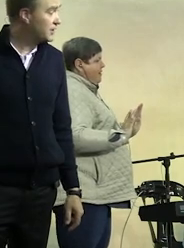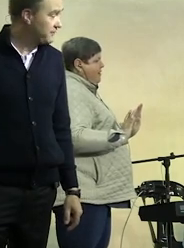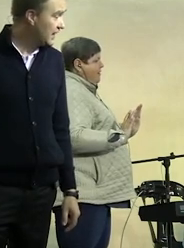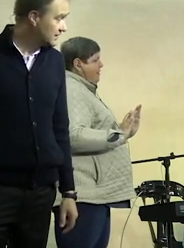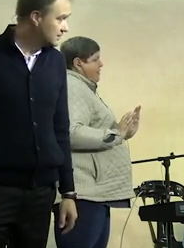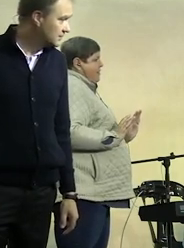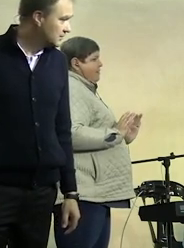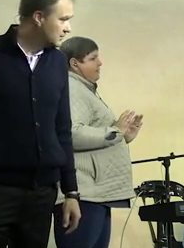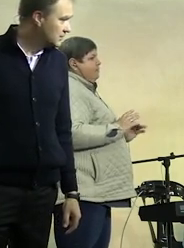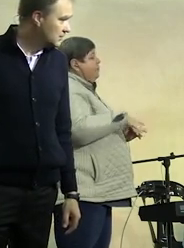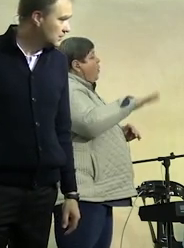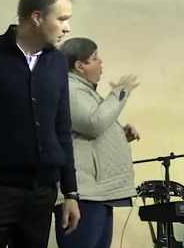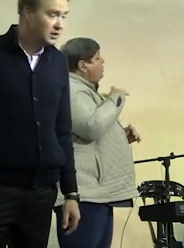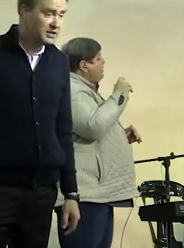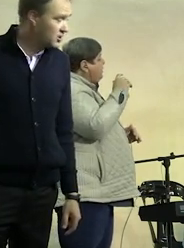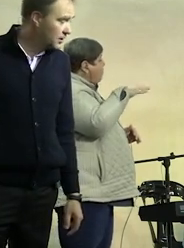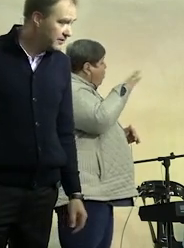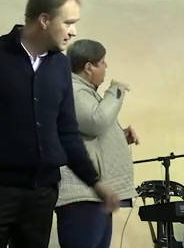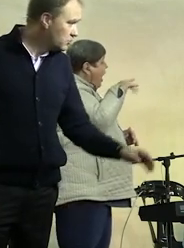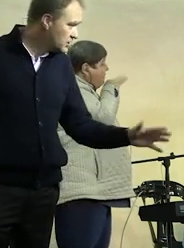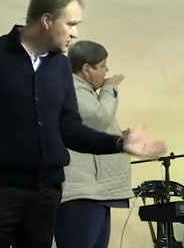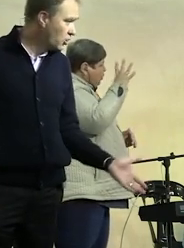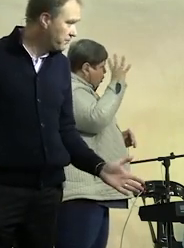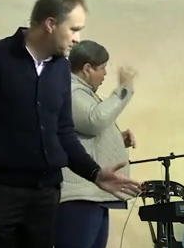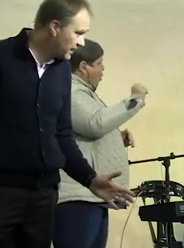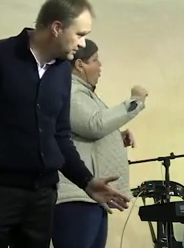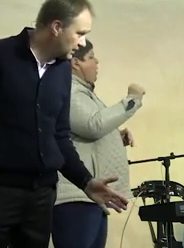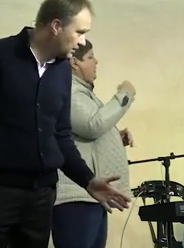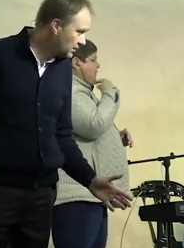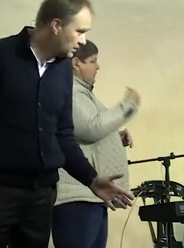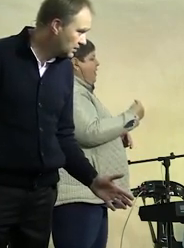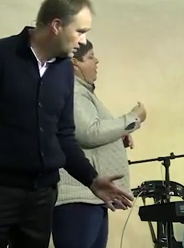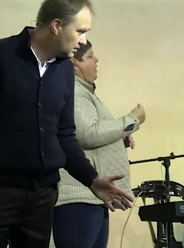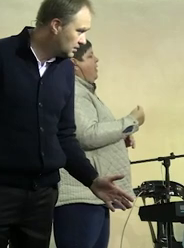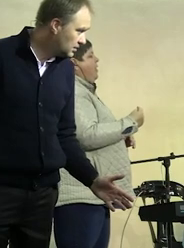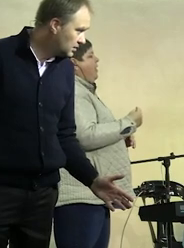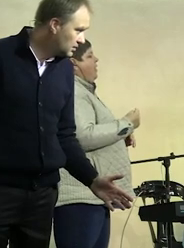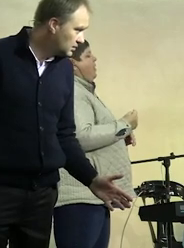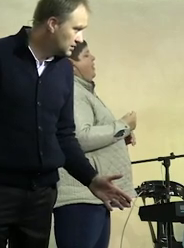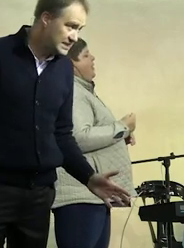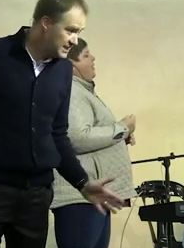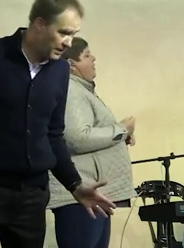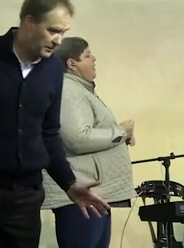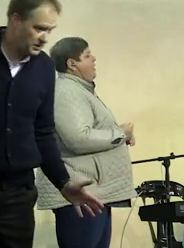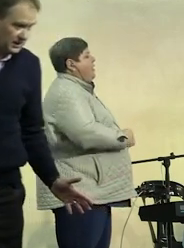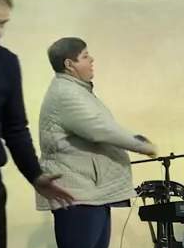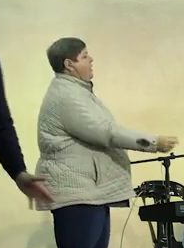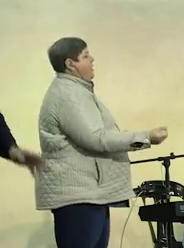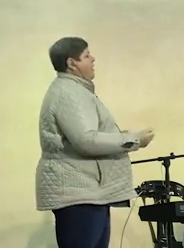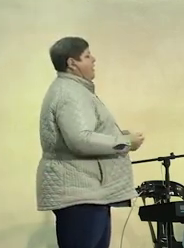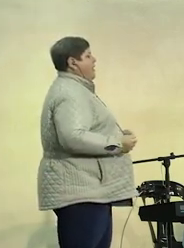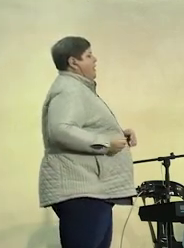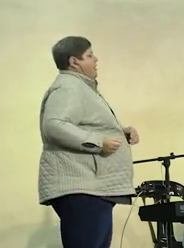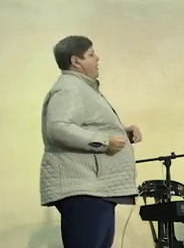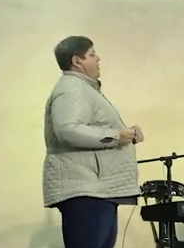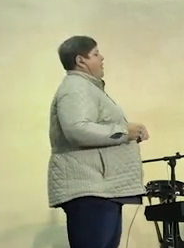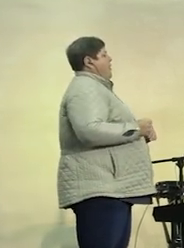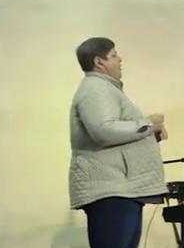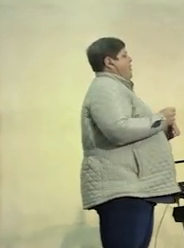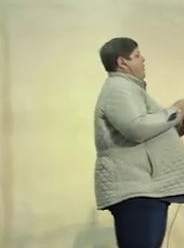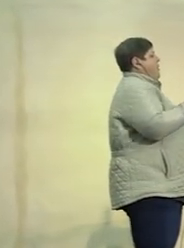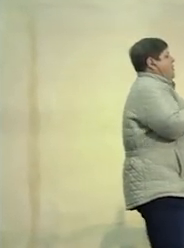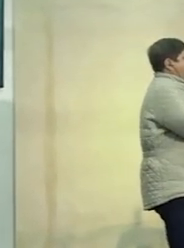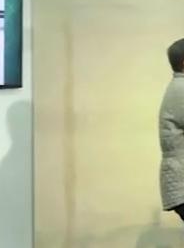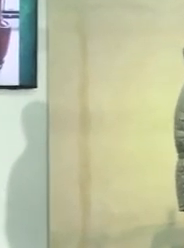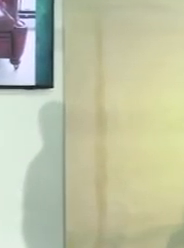Hulle moet dit wat? Dit staan in watter? Moses Job vers 15. Dis nie Bybel nie. Dis nie Bybel nie. So ek